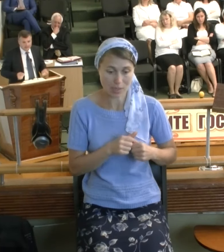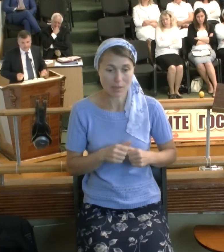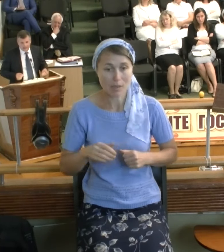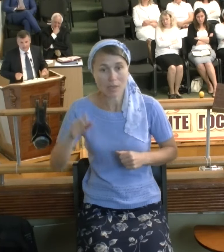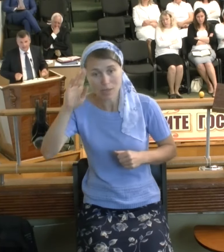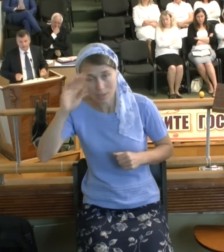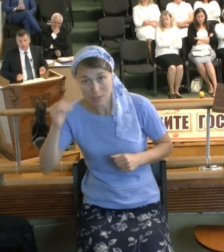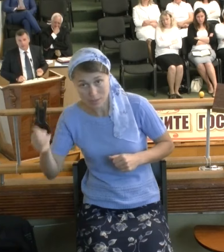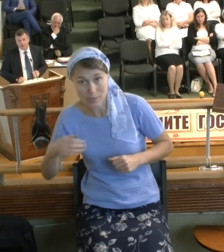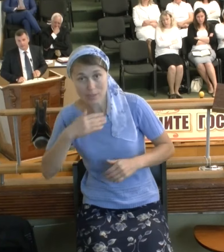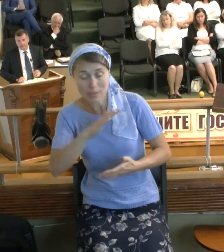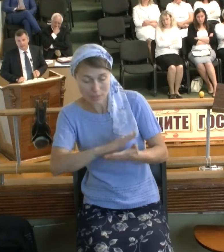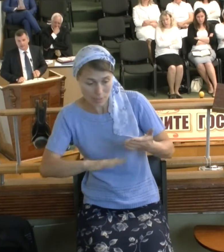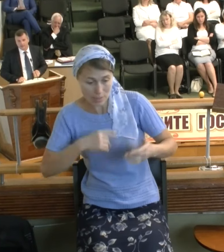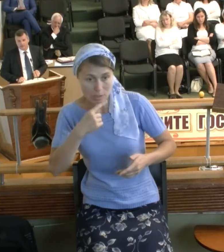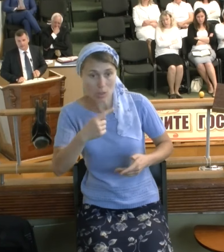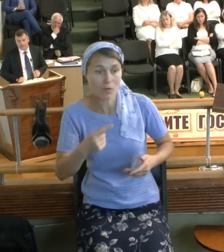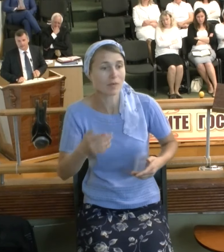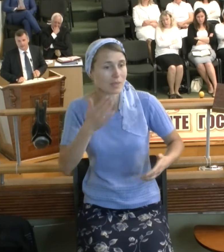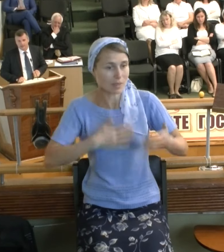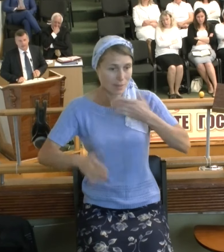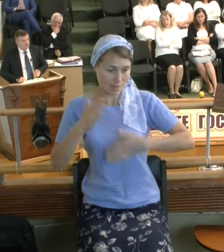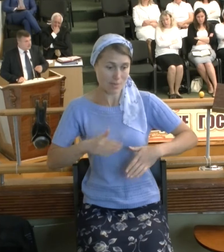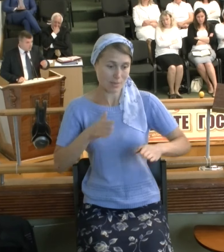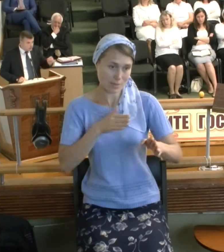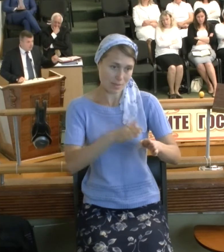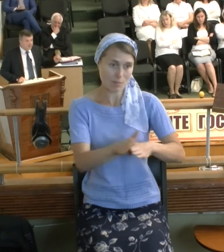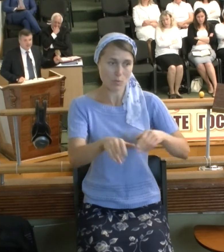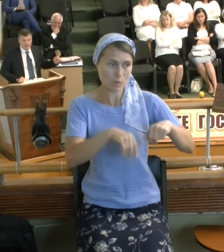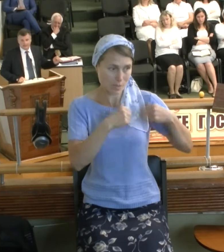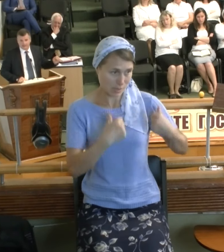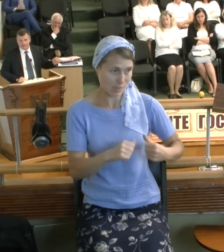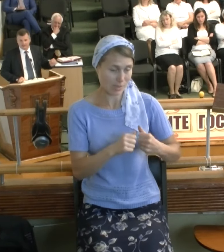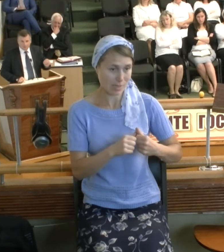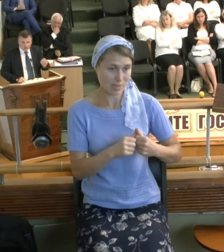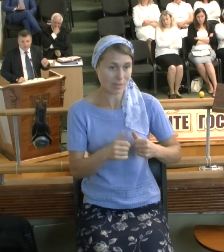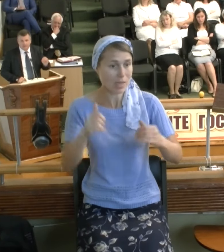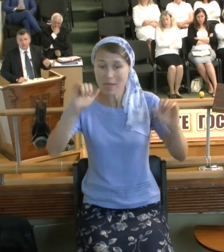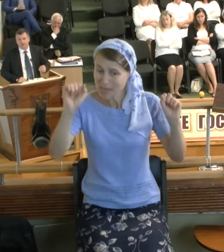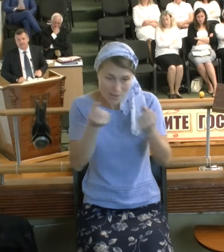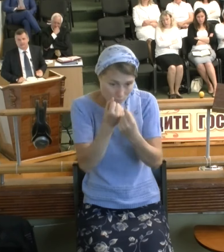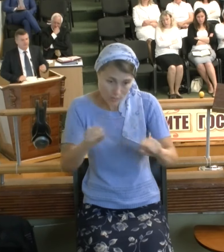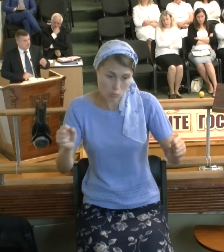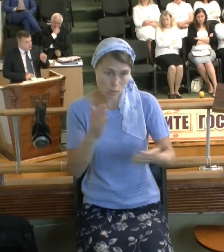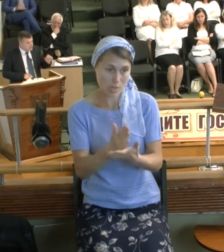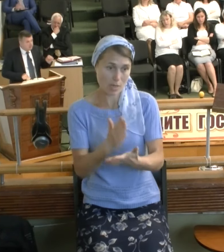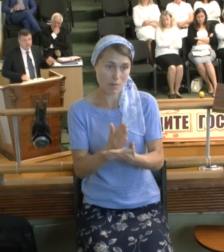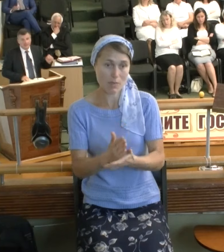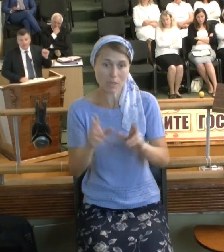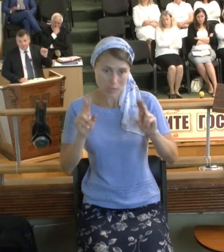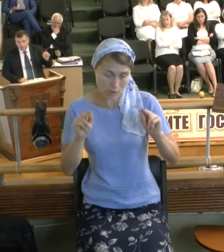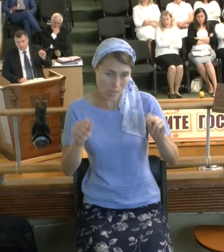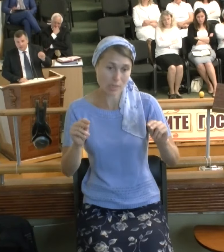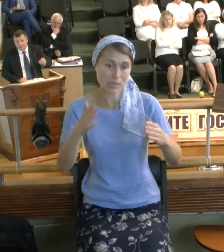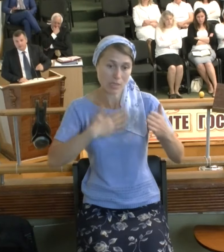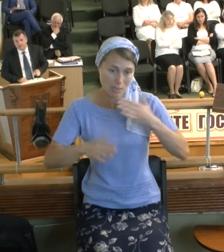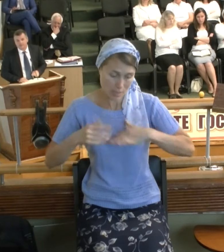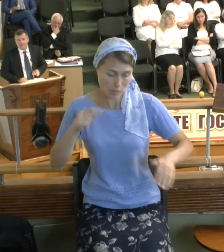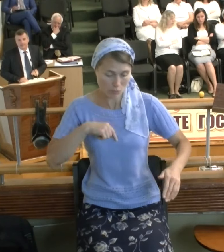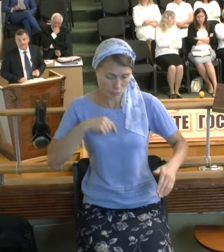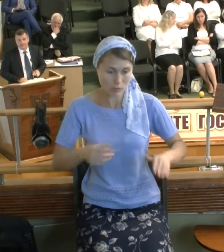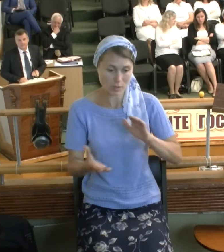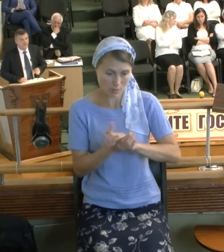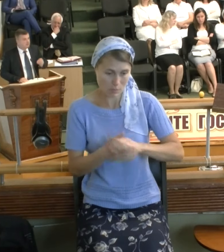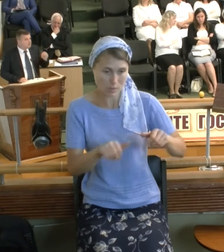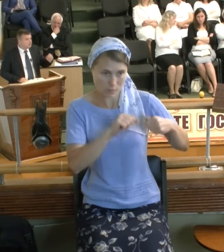удивительной радости, которая наполняет его сердце. Невозможно иметь радость, невозможно иметь счастье, невозможно иметь внутренний мир